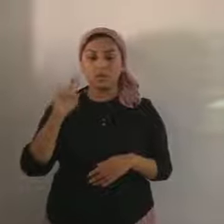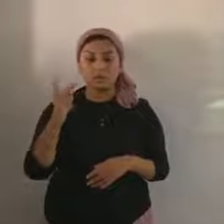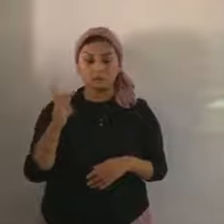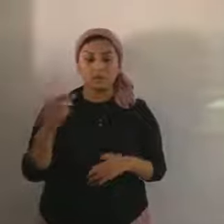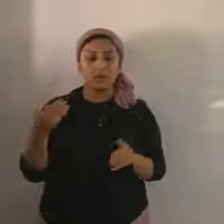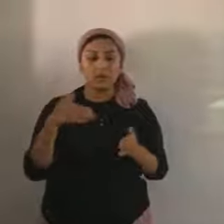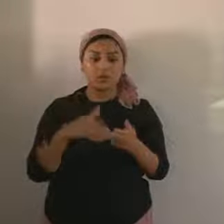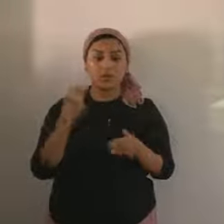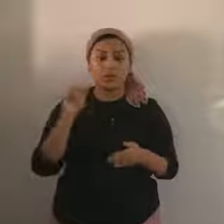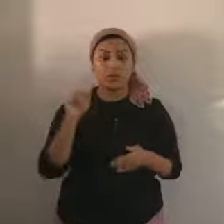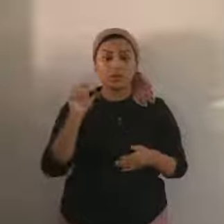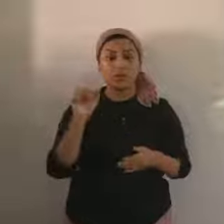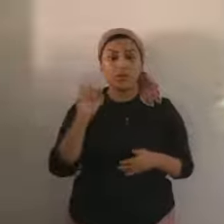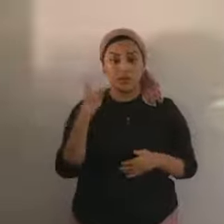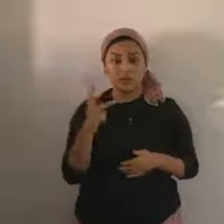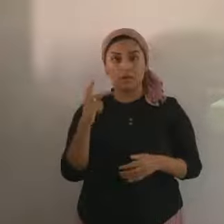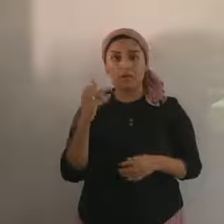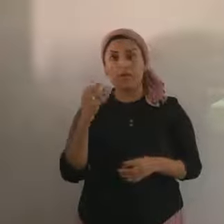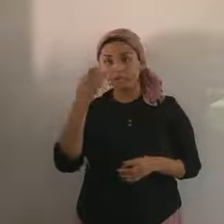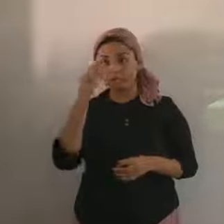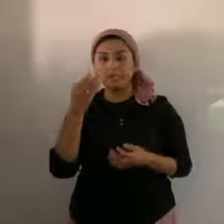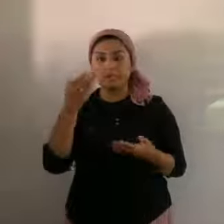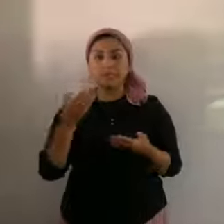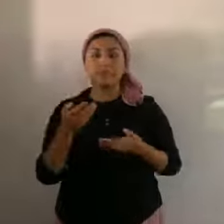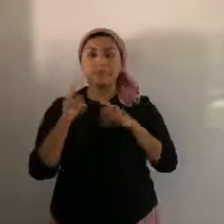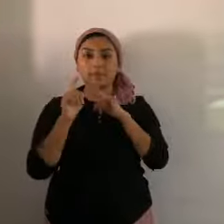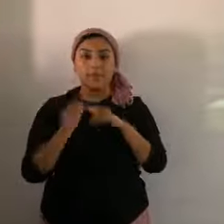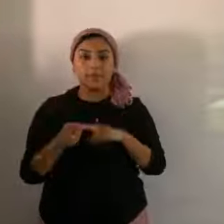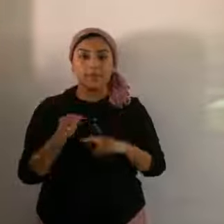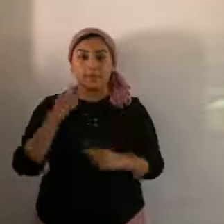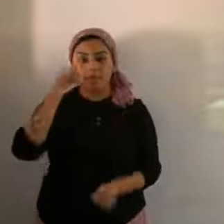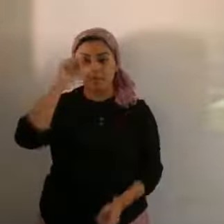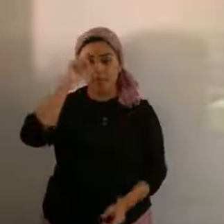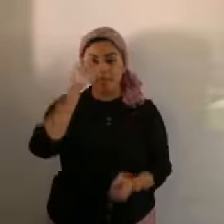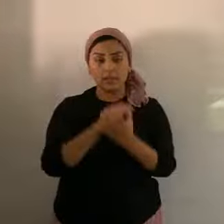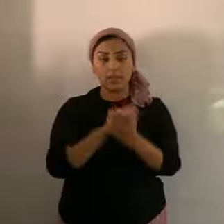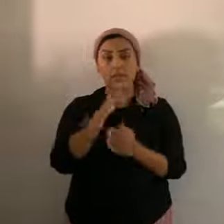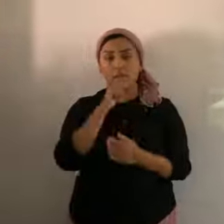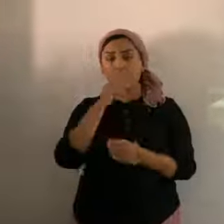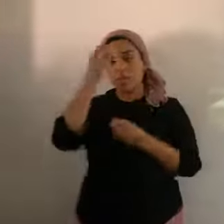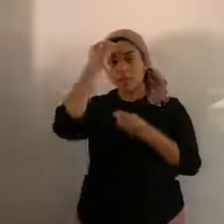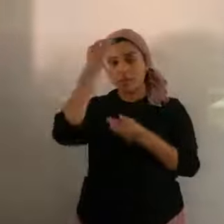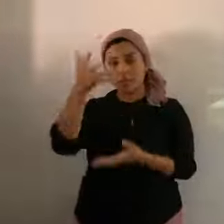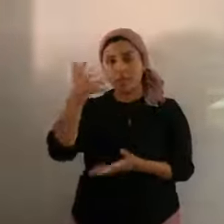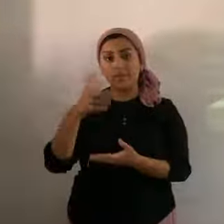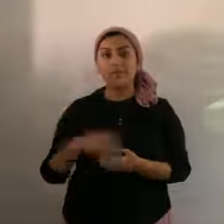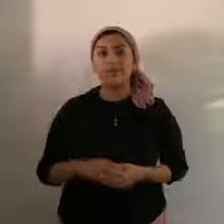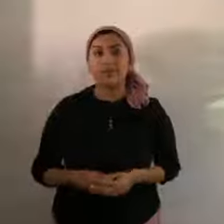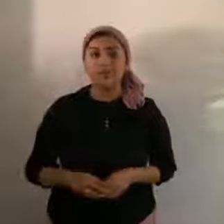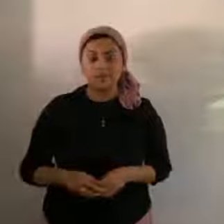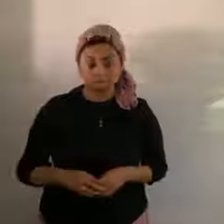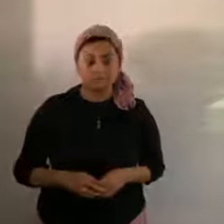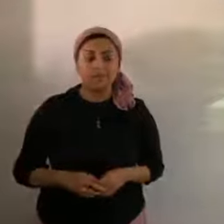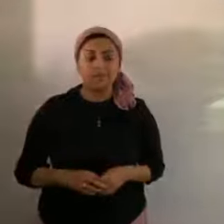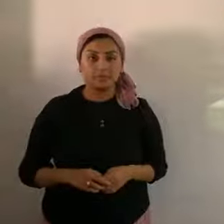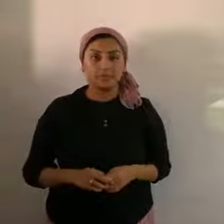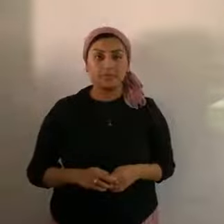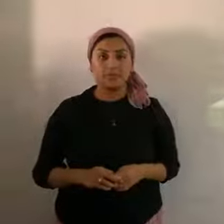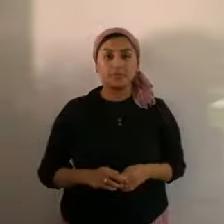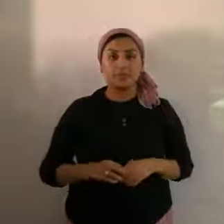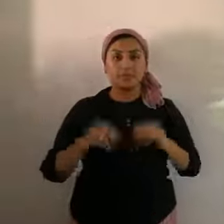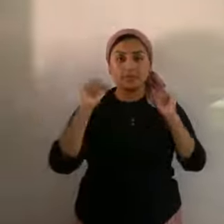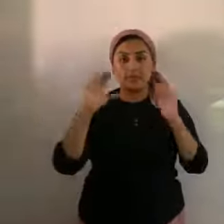allá. Elohim responde a los creyentes obedientes. Sin duda, bendito